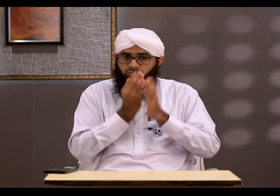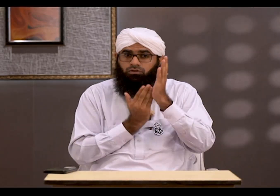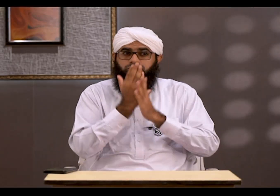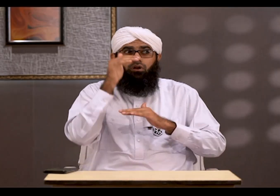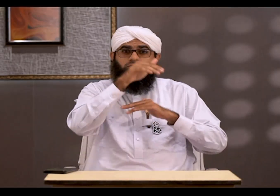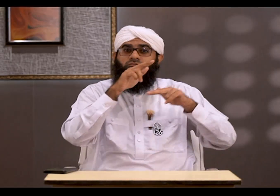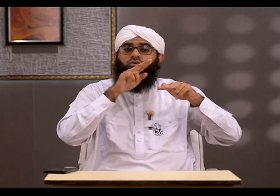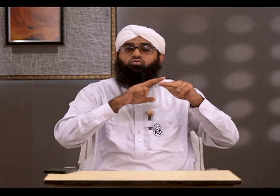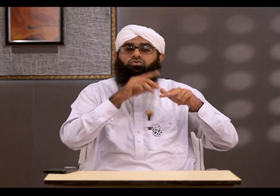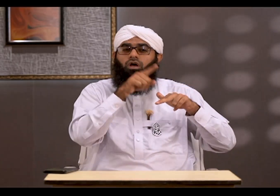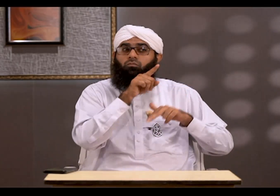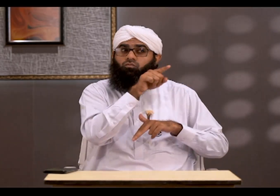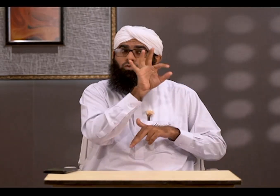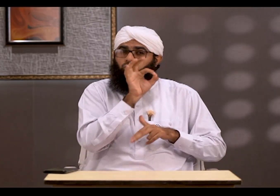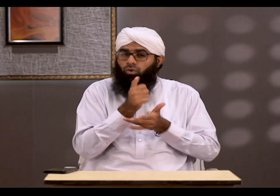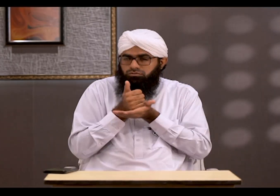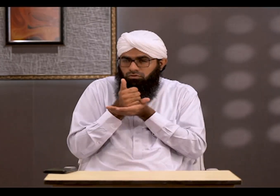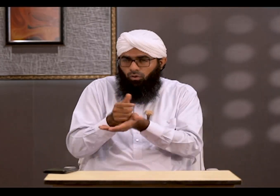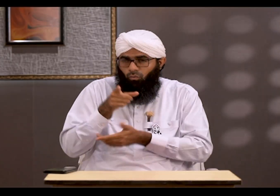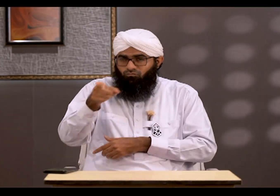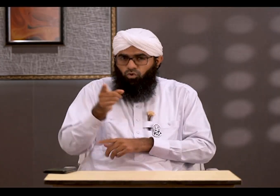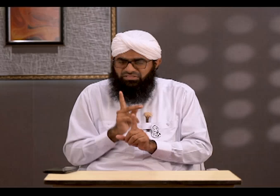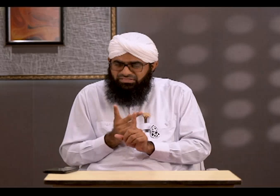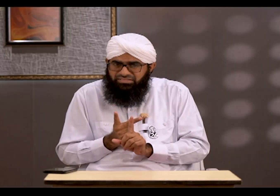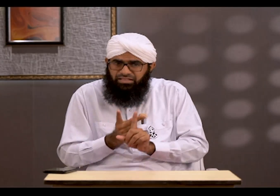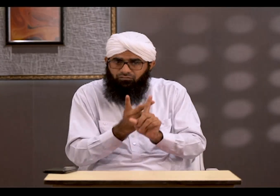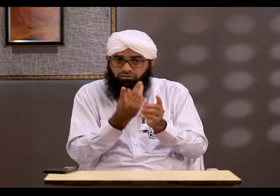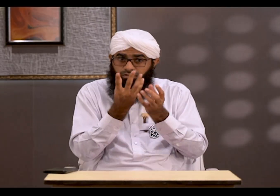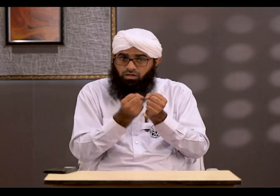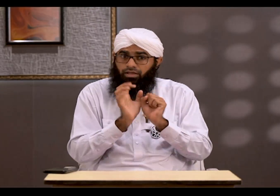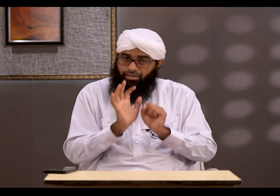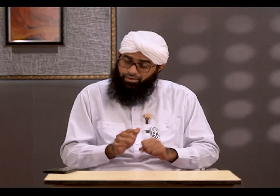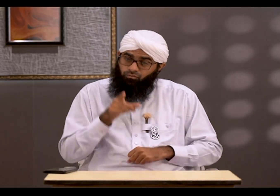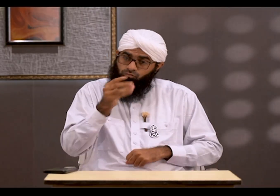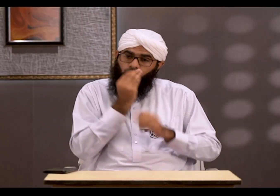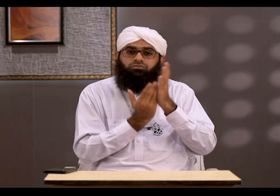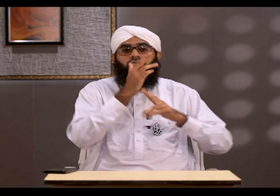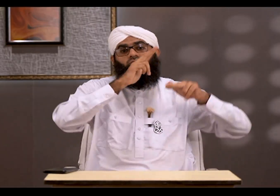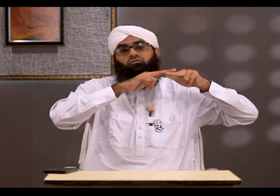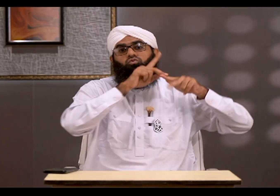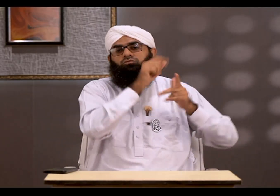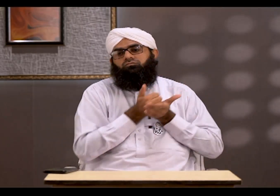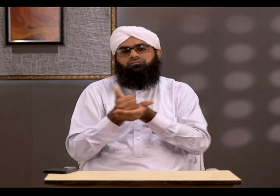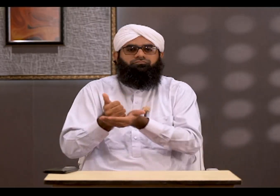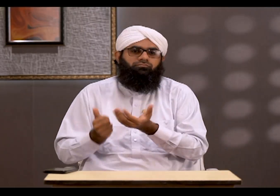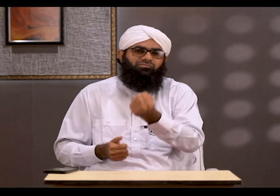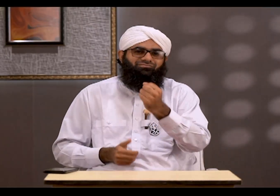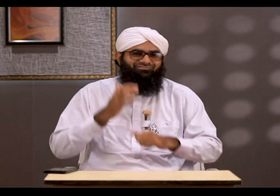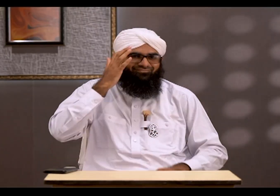خاص اس شخص کے لیے ہے جو نیکی کا حکم دے اور برائی سے منع کرے۔ پیارے پیارے اسلامی بھائیوں، معلوم ہوا کہ جو جنت